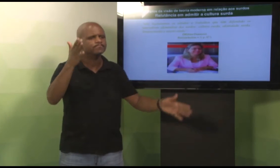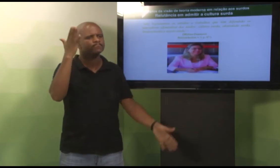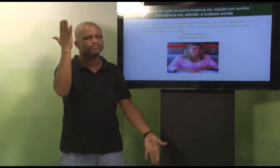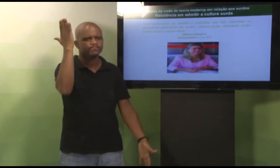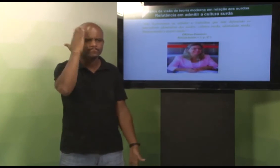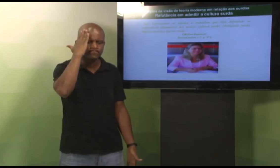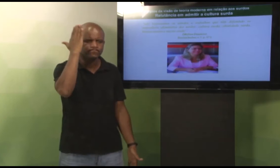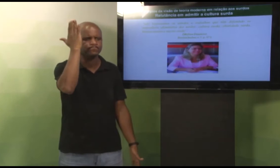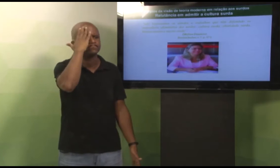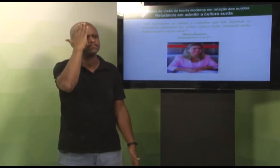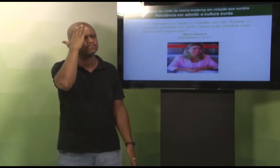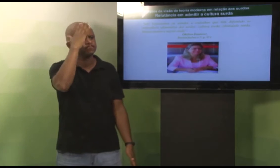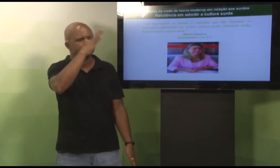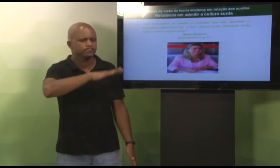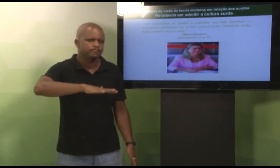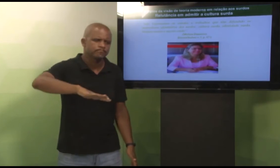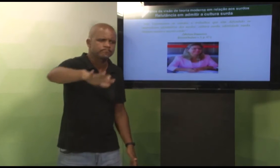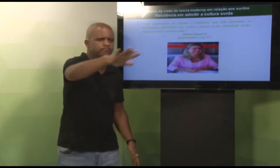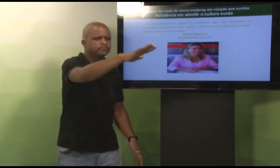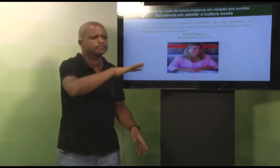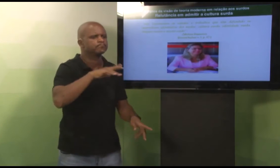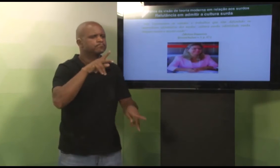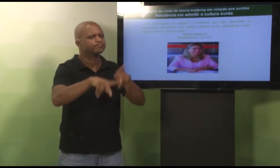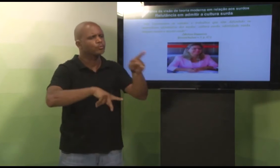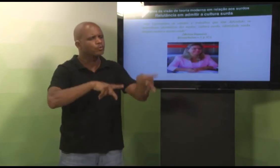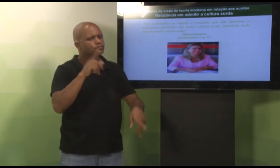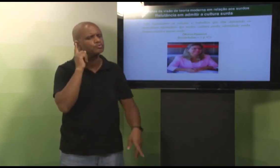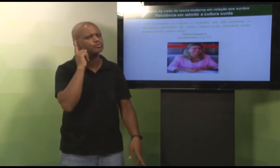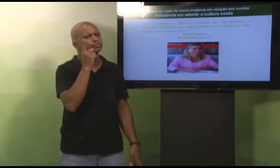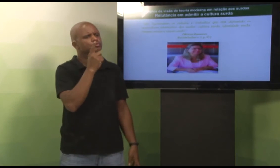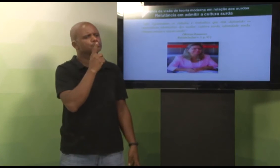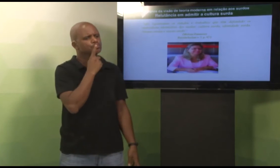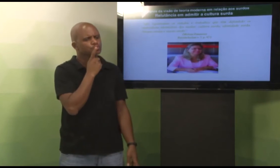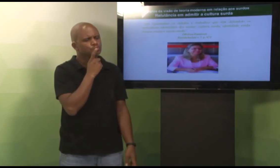foi possível abrir caminhos para o povo surdo.